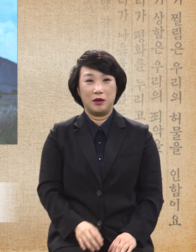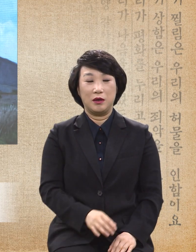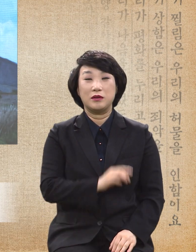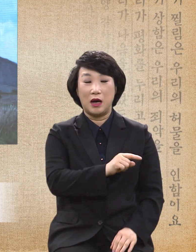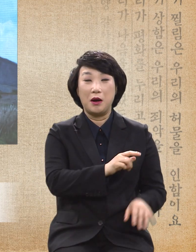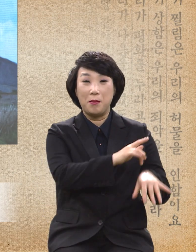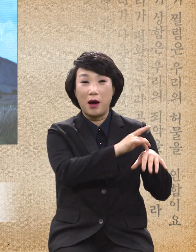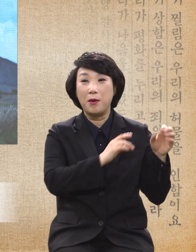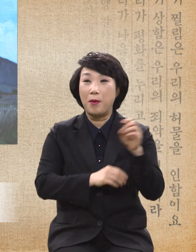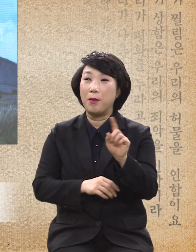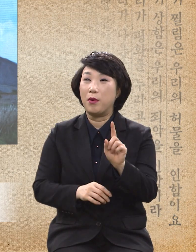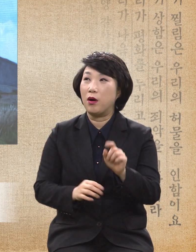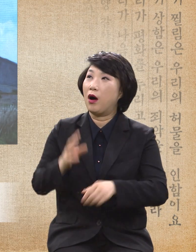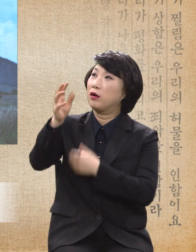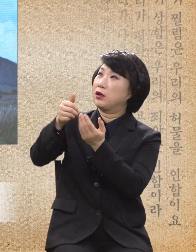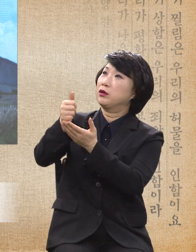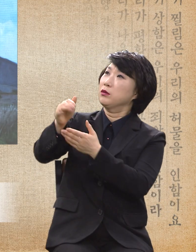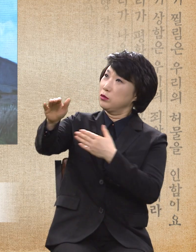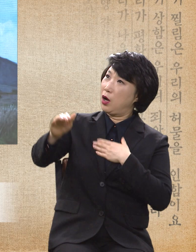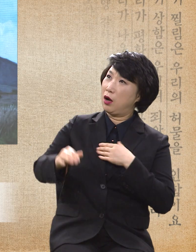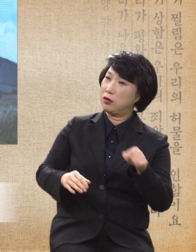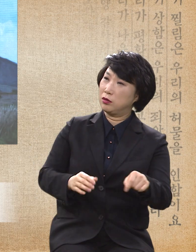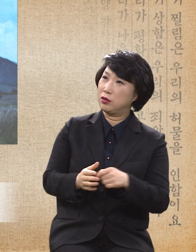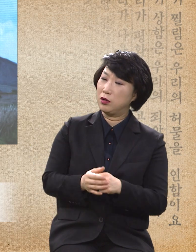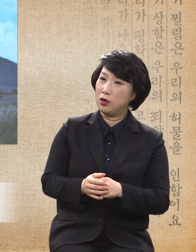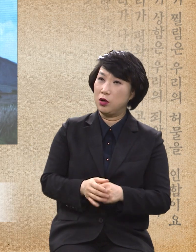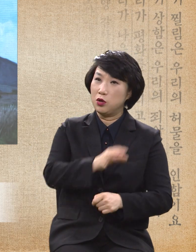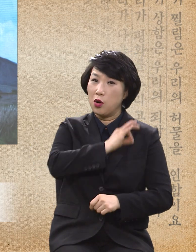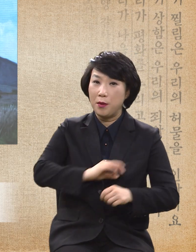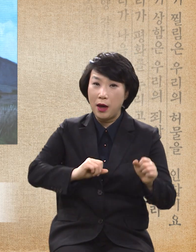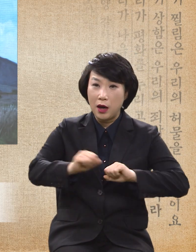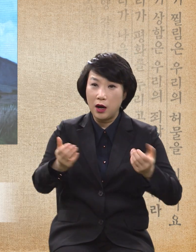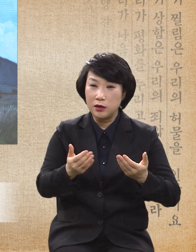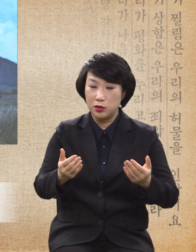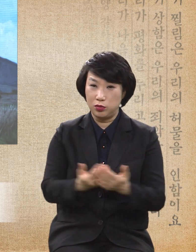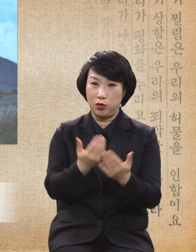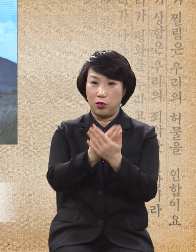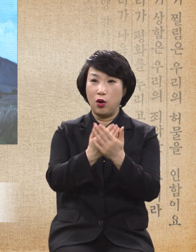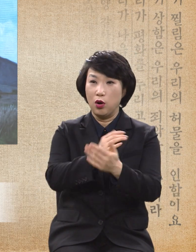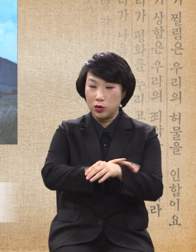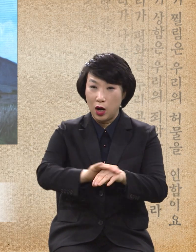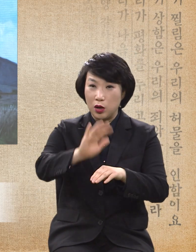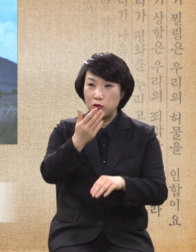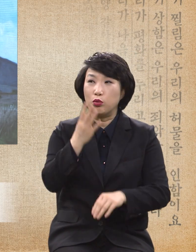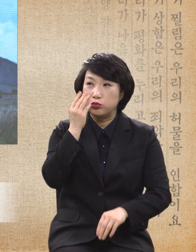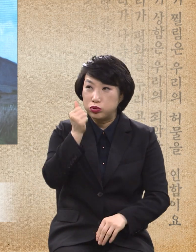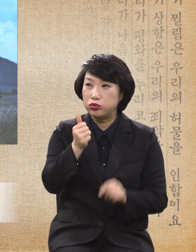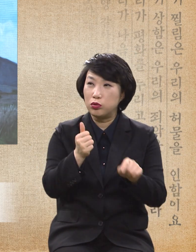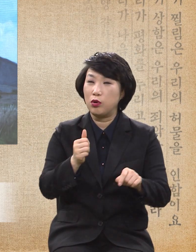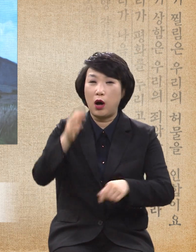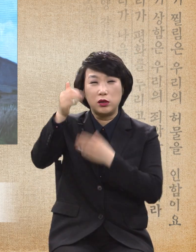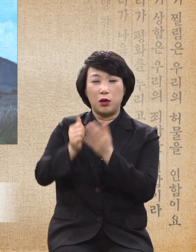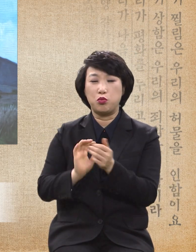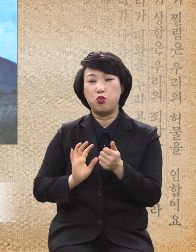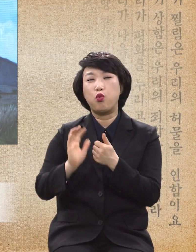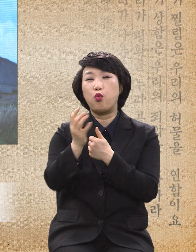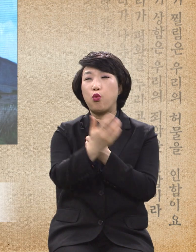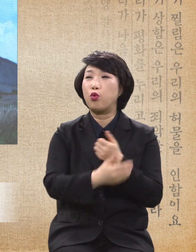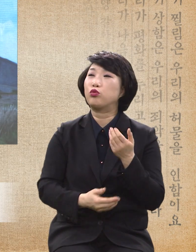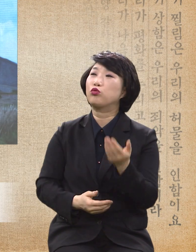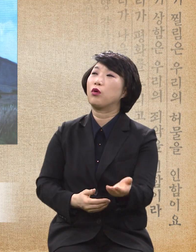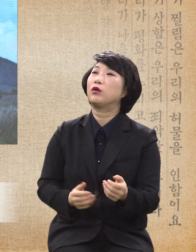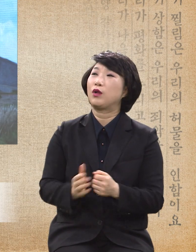그러냐? 하나님, 욥이 하는 일마다 흥왕하고 잘되고 아주 산으로